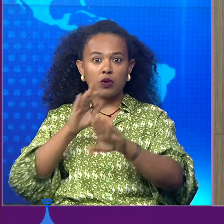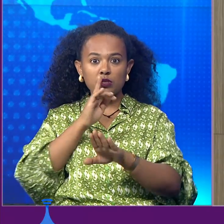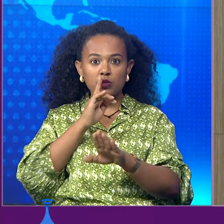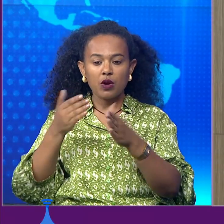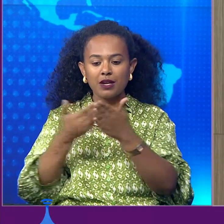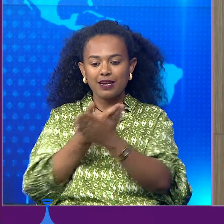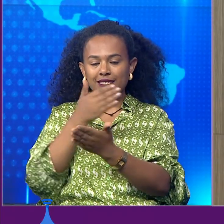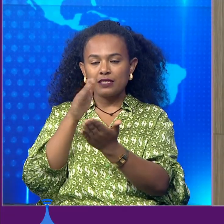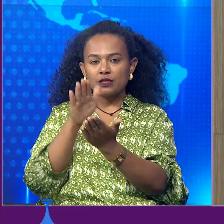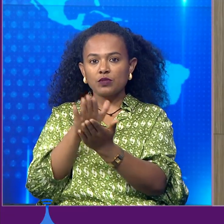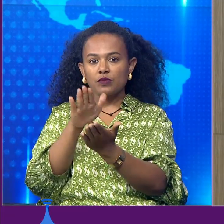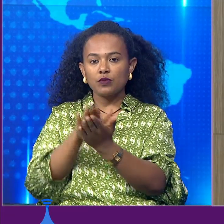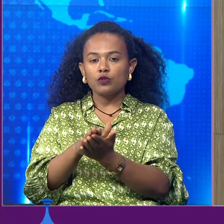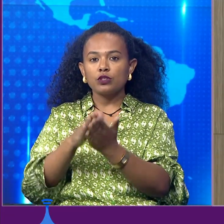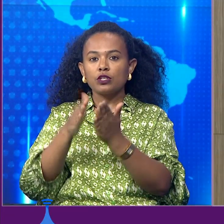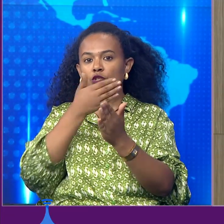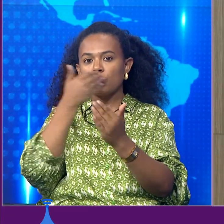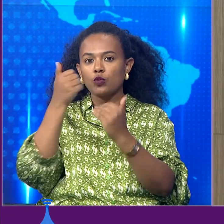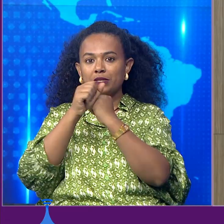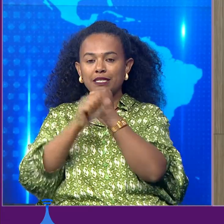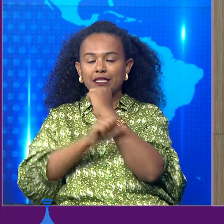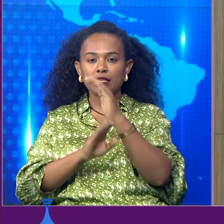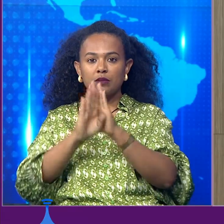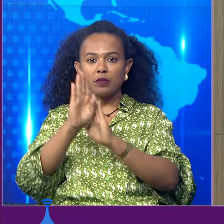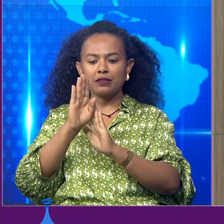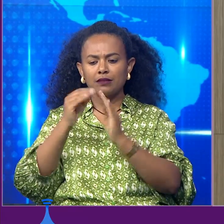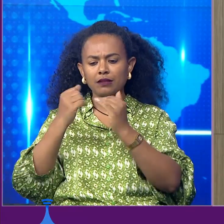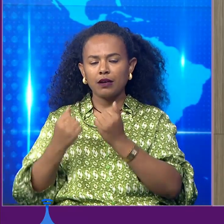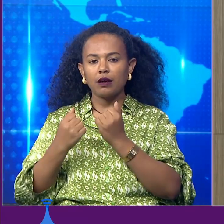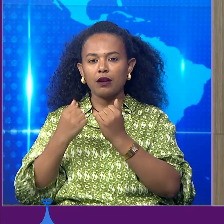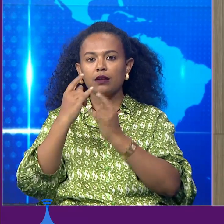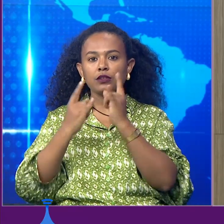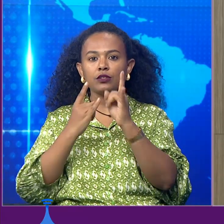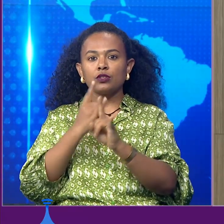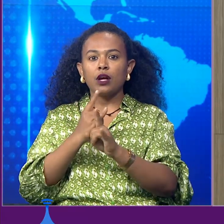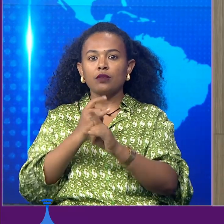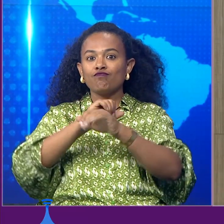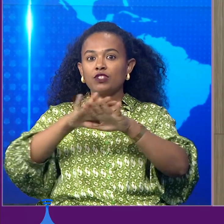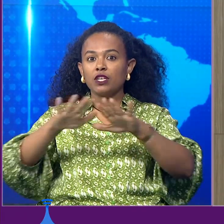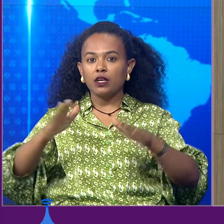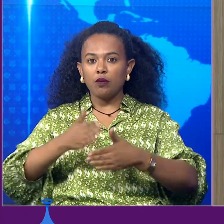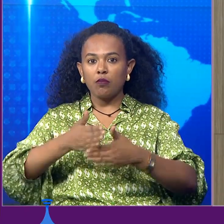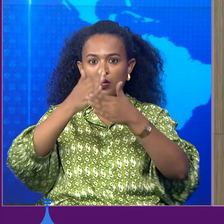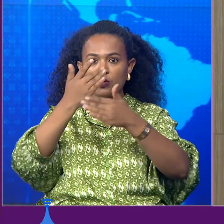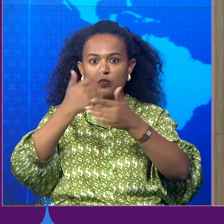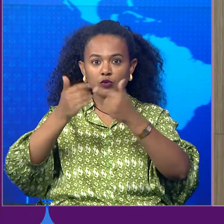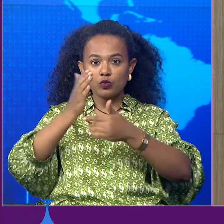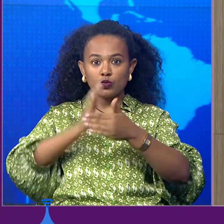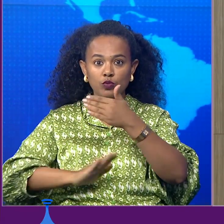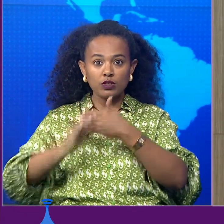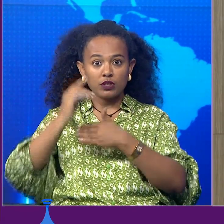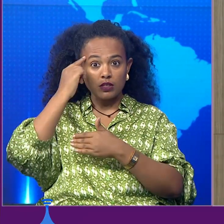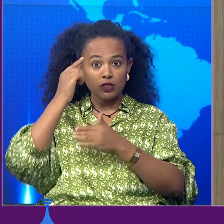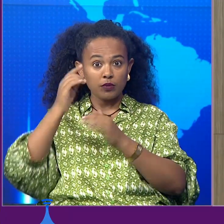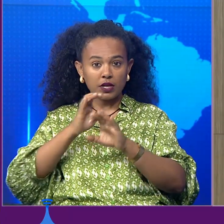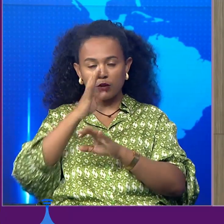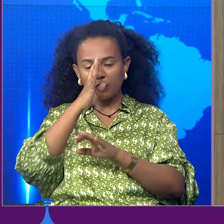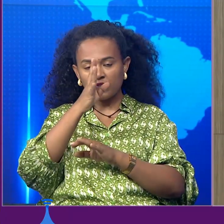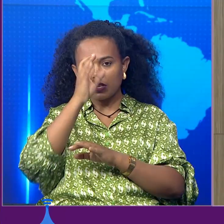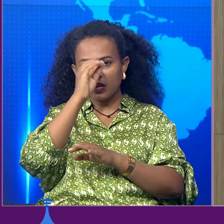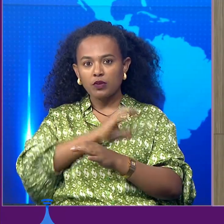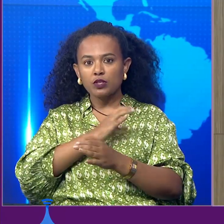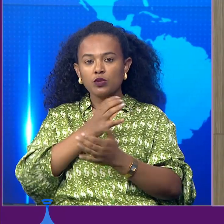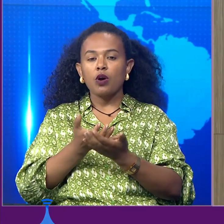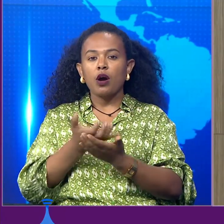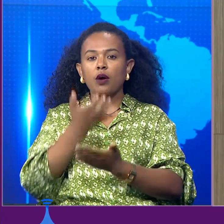ቤቶችን፣ የተሻሉ መሰረተ ልማቶችን፣ ጠንካራ ዲጂታል በይነ መረብን እየገነባን ነው። መጪውን ትውልድ ታሳቢ አድርገን በፈጠራና በሰው ሀብት ልማት